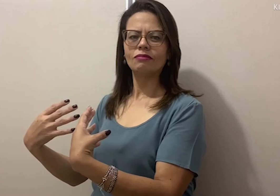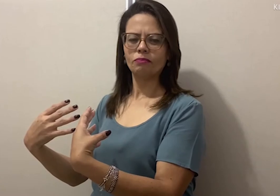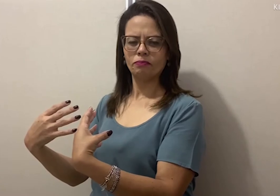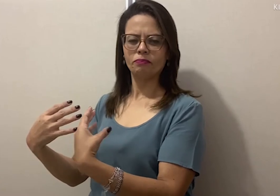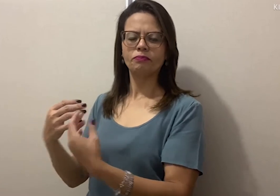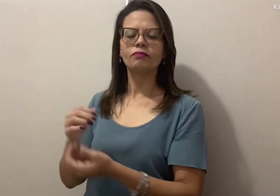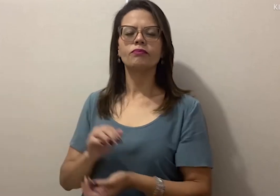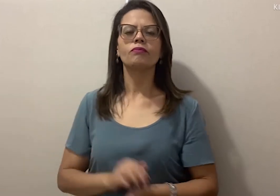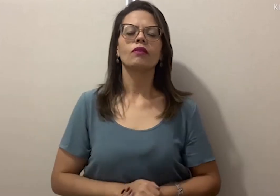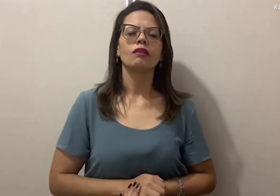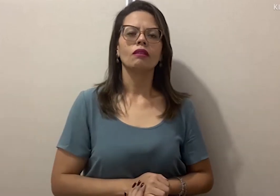ensinam.